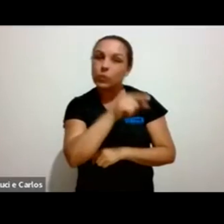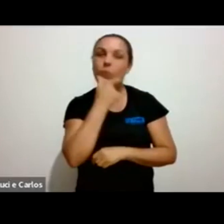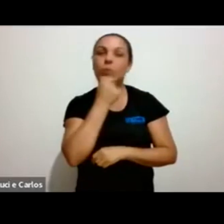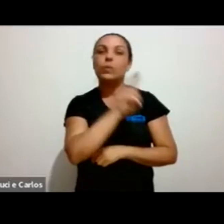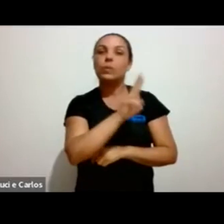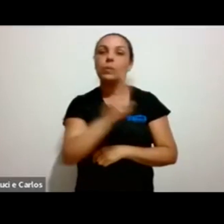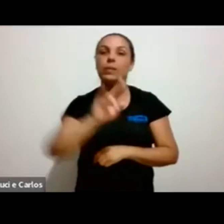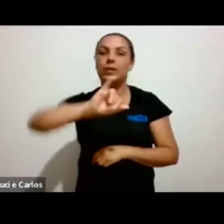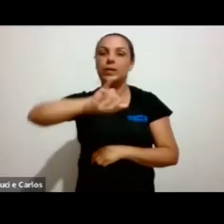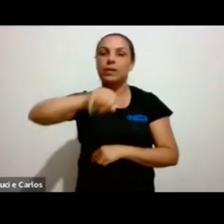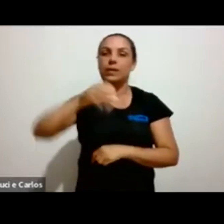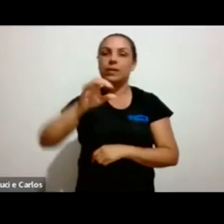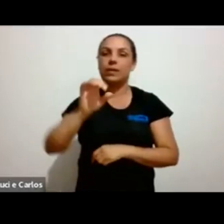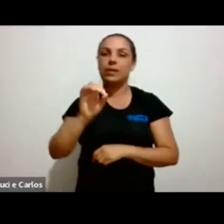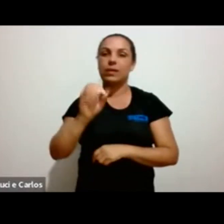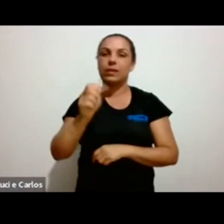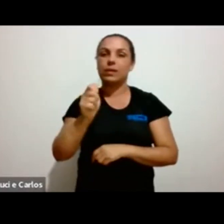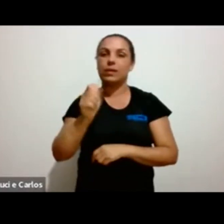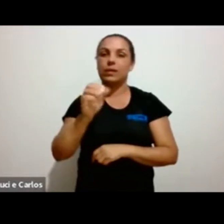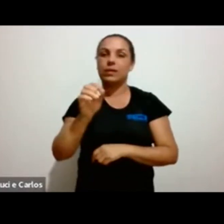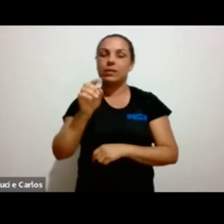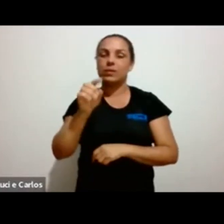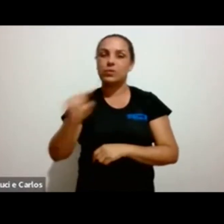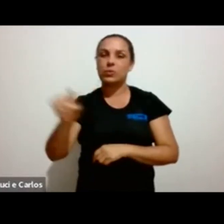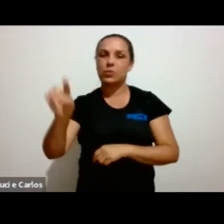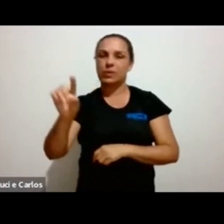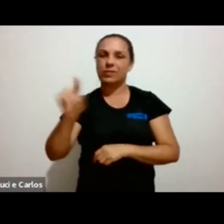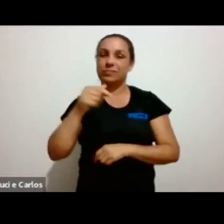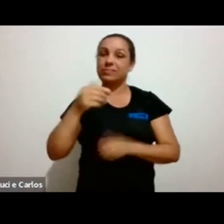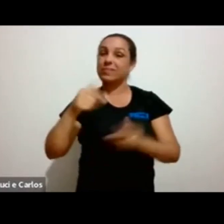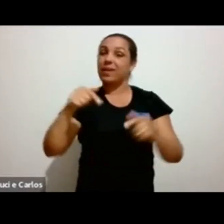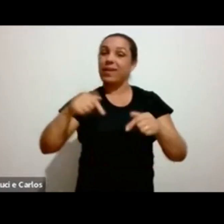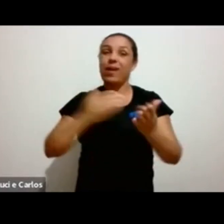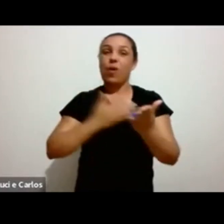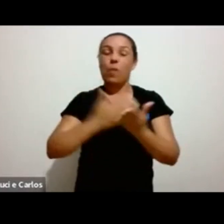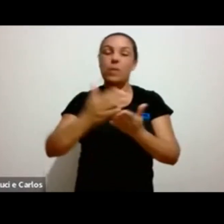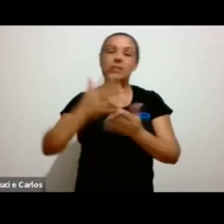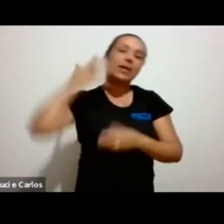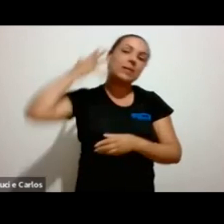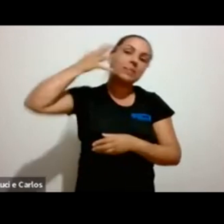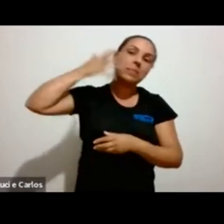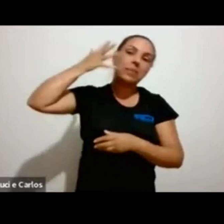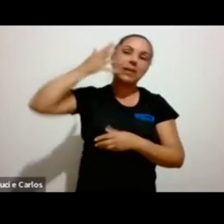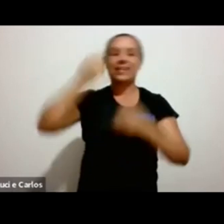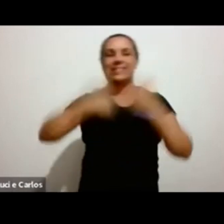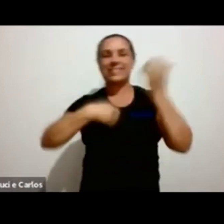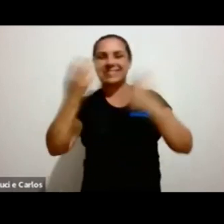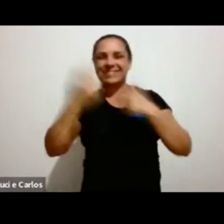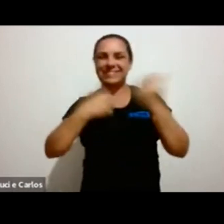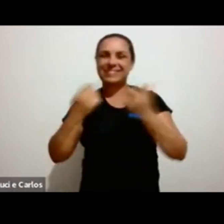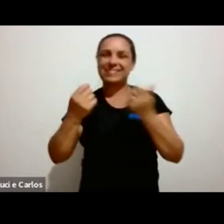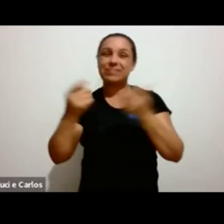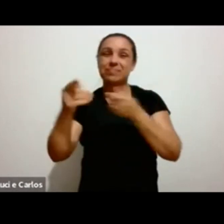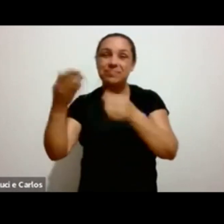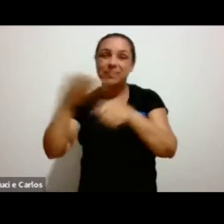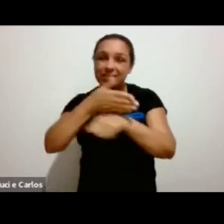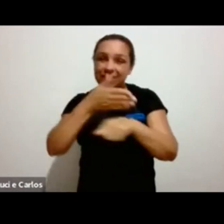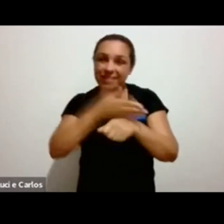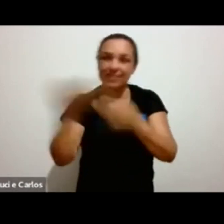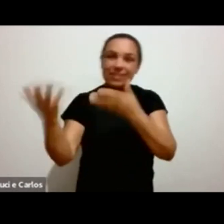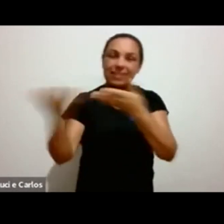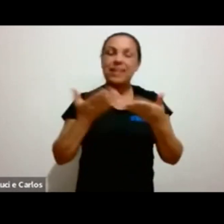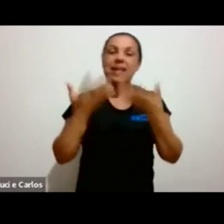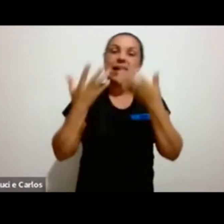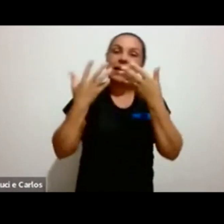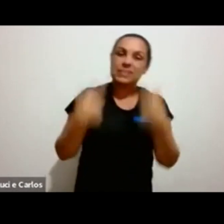nossa palestra vai começar daqui a alguns instantes. Fico feliz por você ter aceitado o nosso convite.